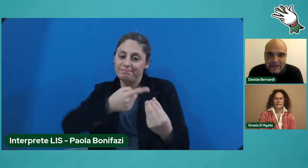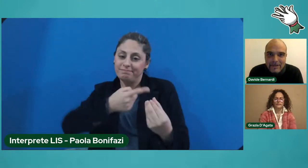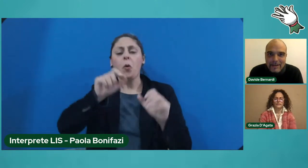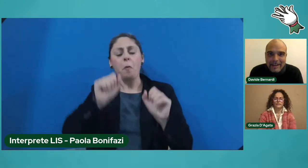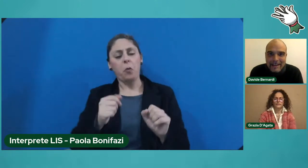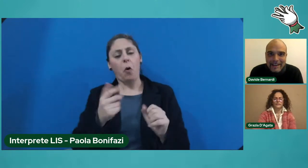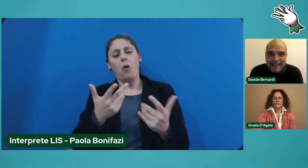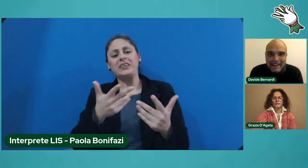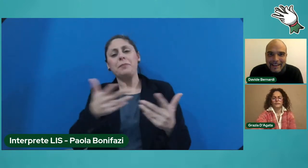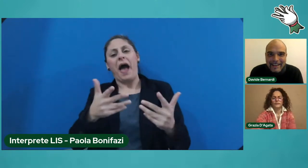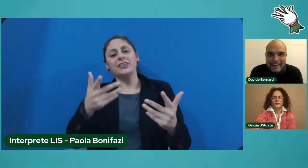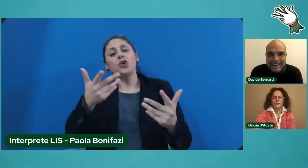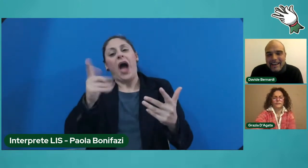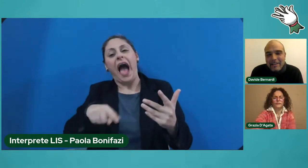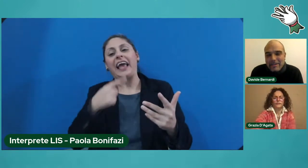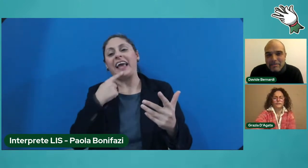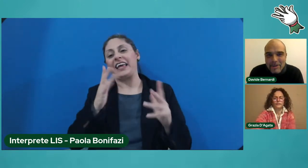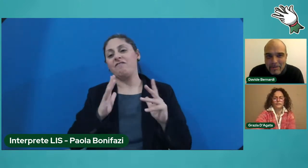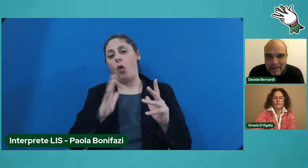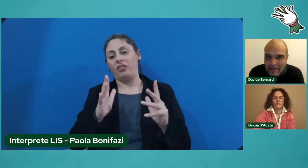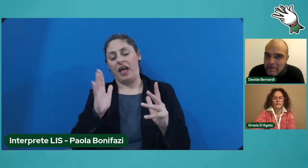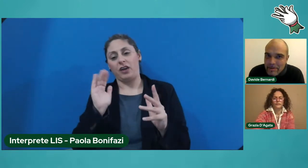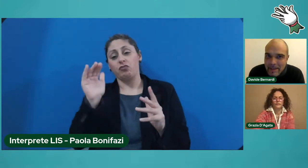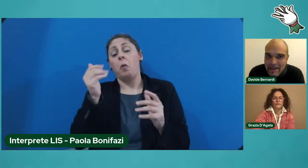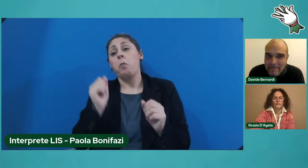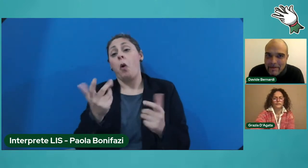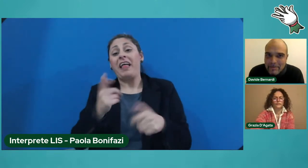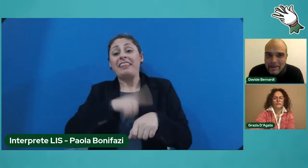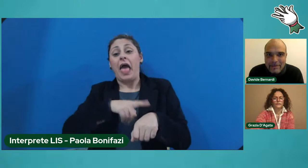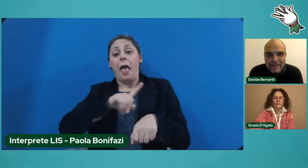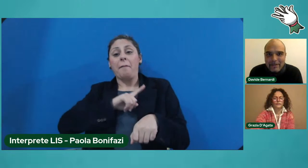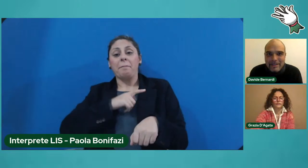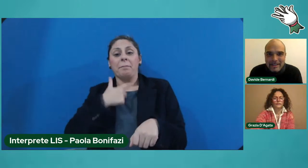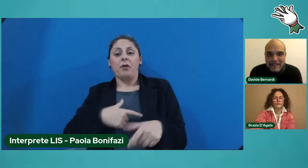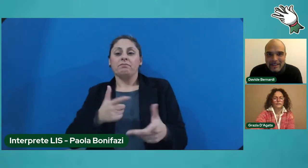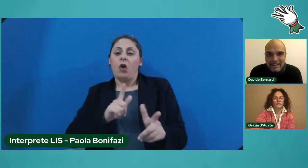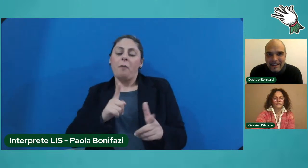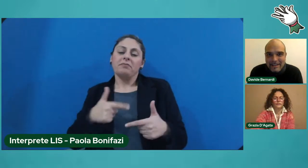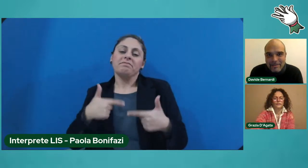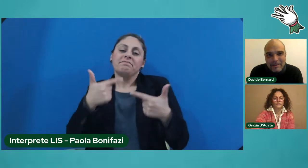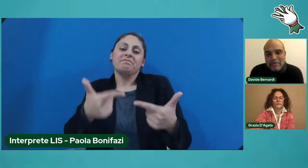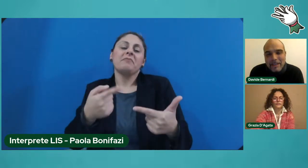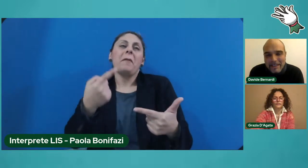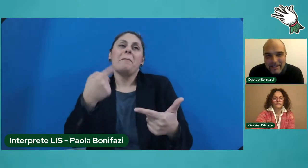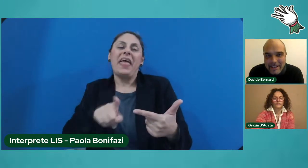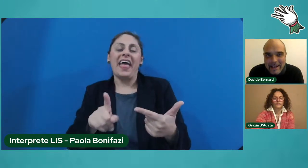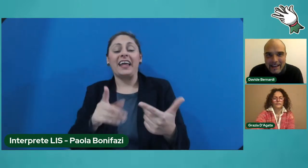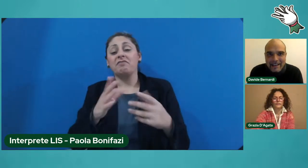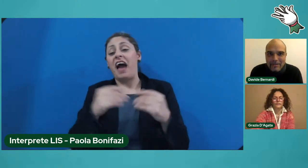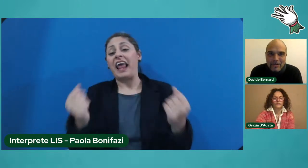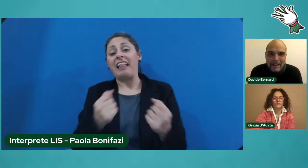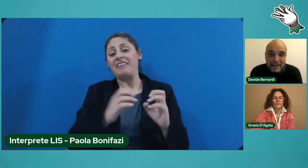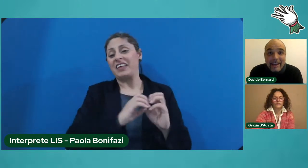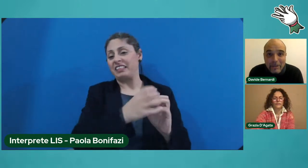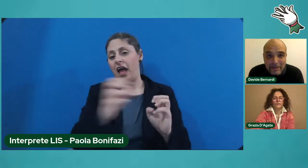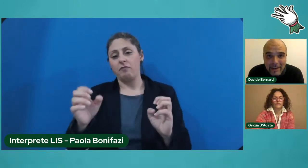spazio anche regalando semplicemente il proprio tempo per poter fare qualsiasi insomma, tipo di attività che uno è in grado di fare.